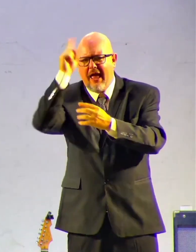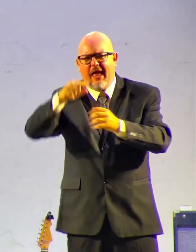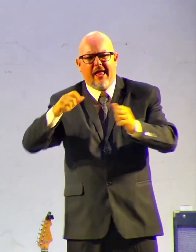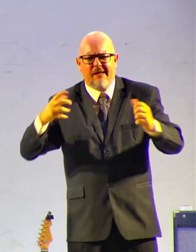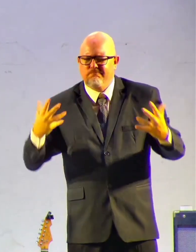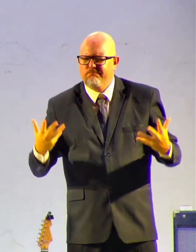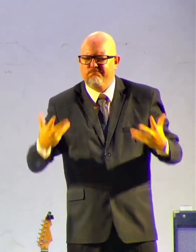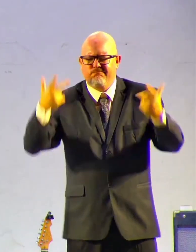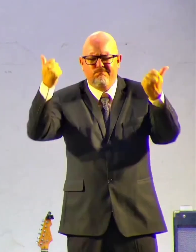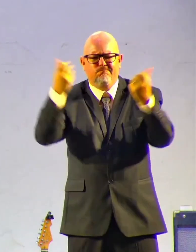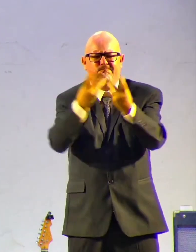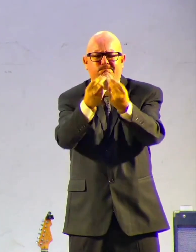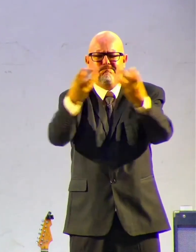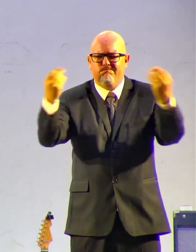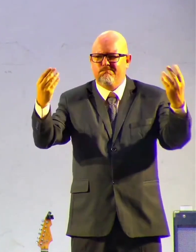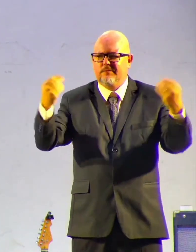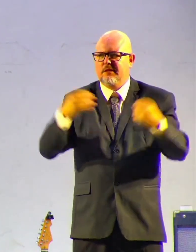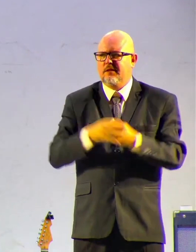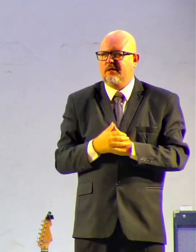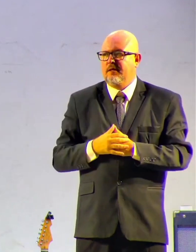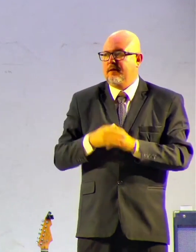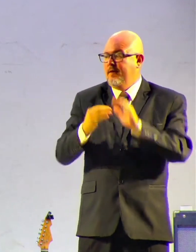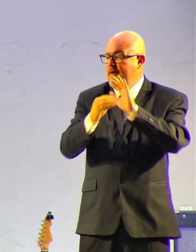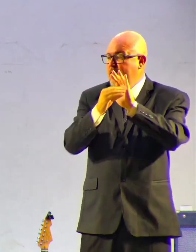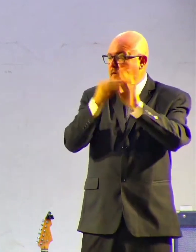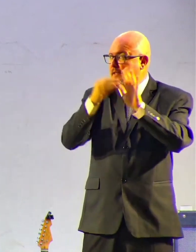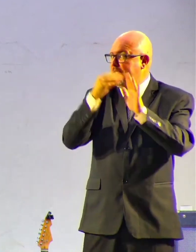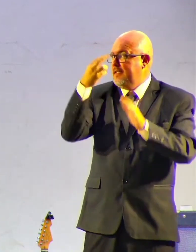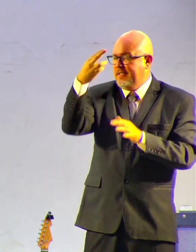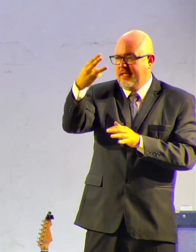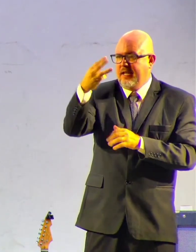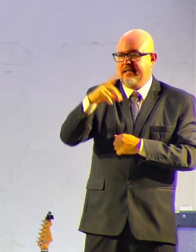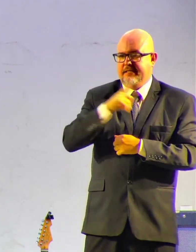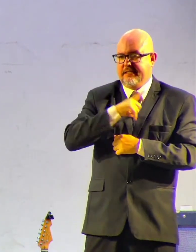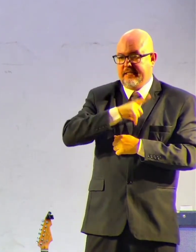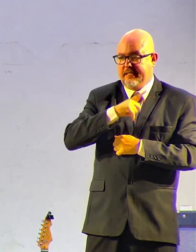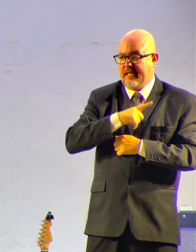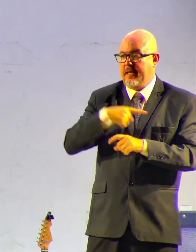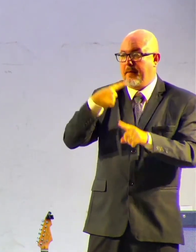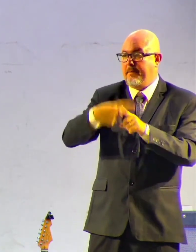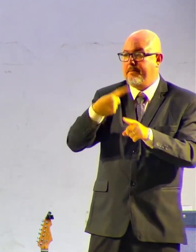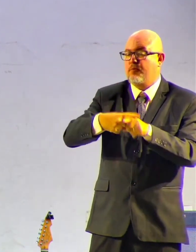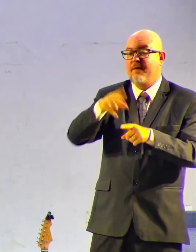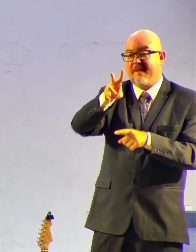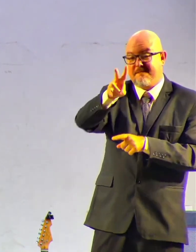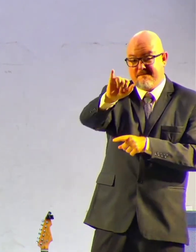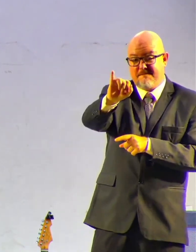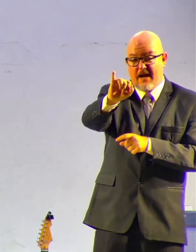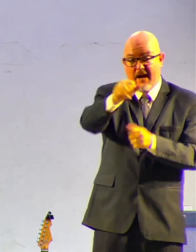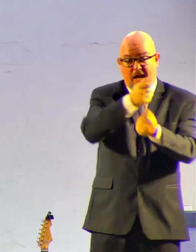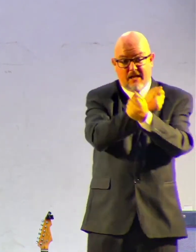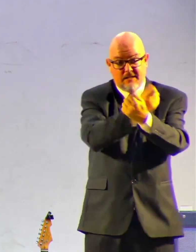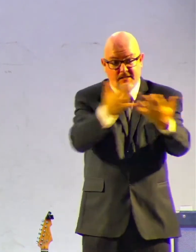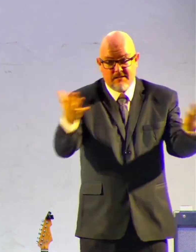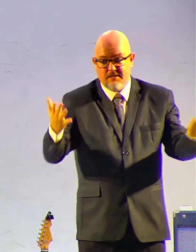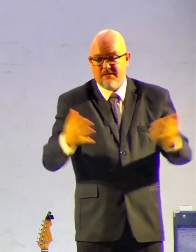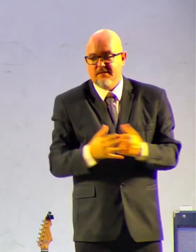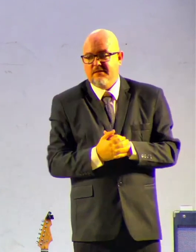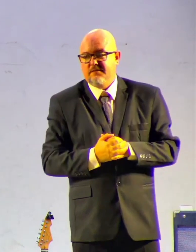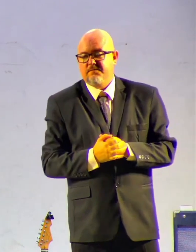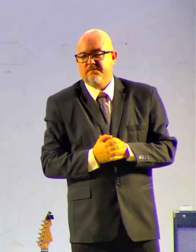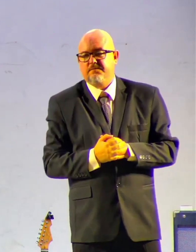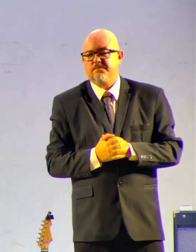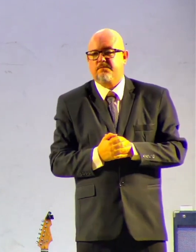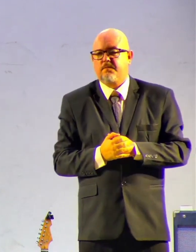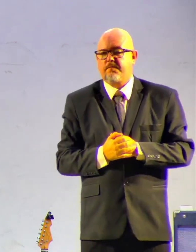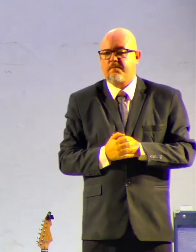abundante. Notem vocês no verso 3, que está escrito: porque derramarei, e fala de